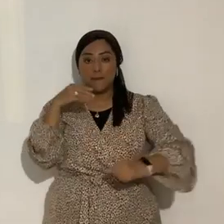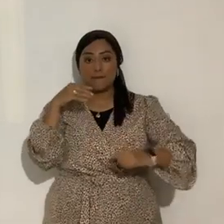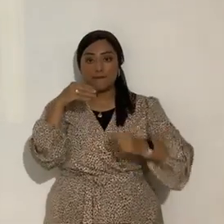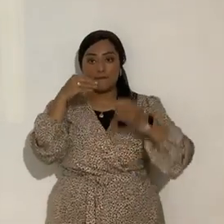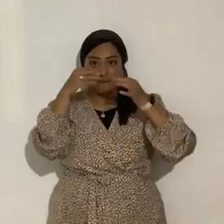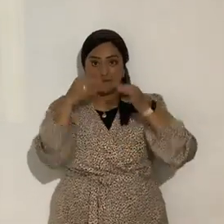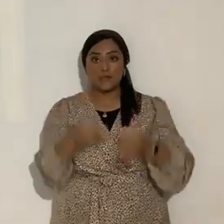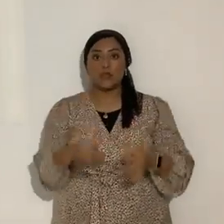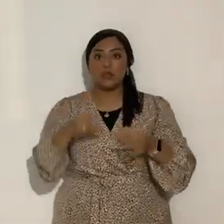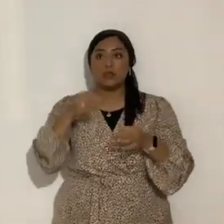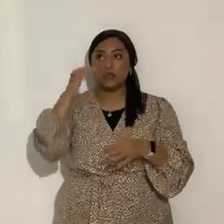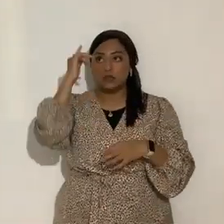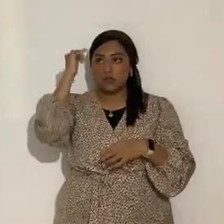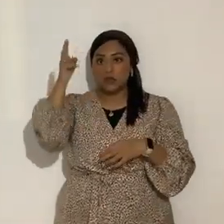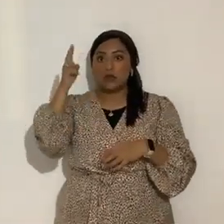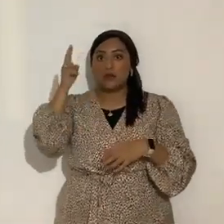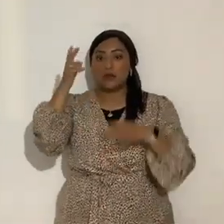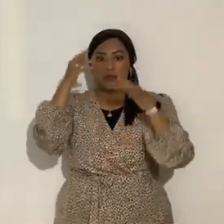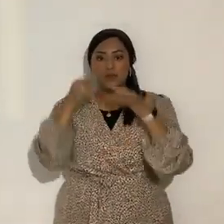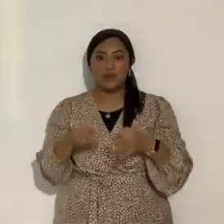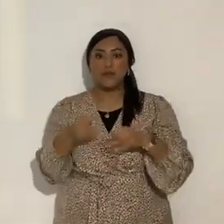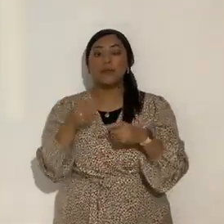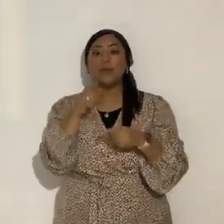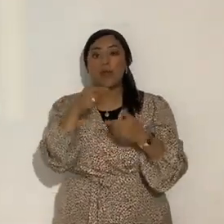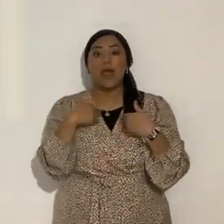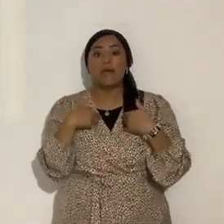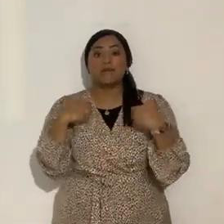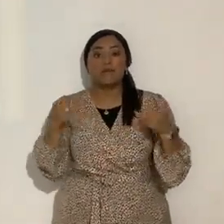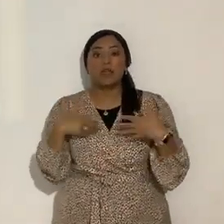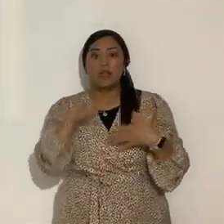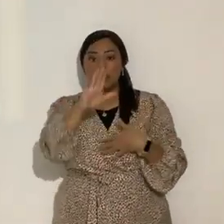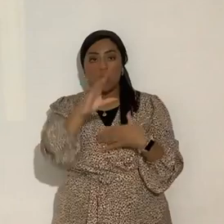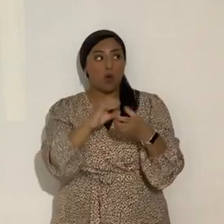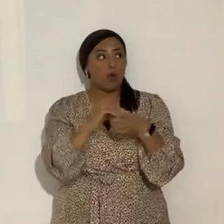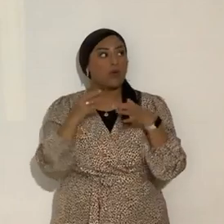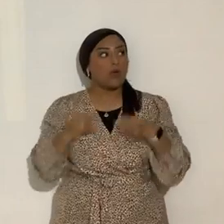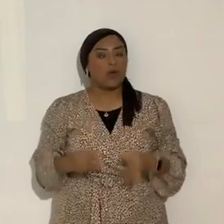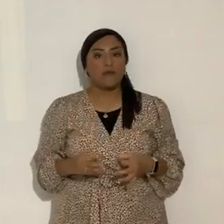Todopoderoso, a Elohim, sino tienes miedo a tu voluntad.